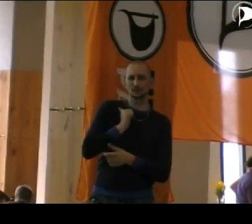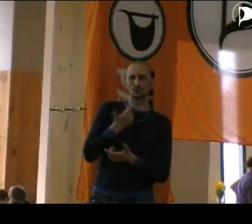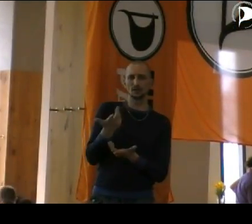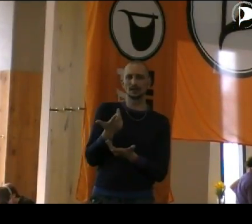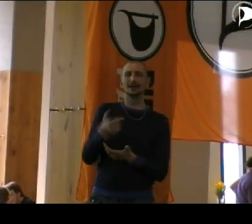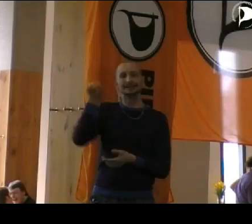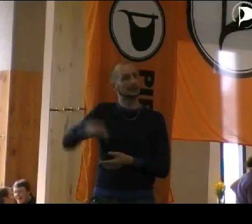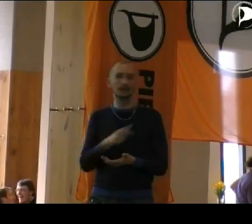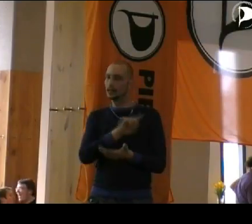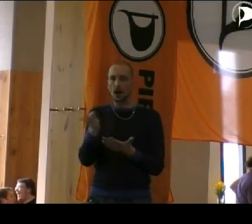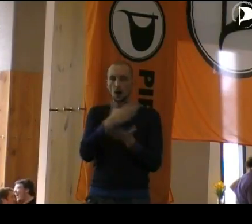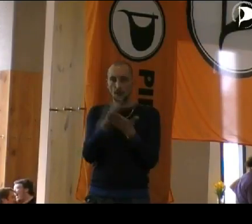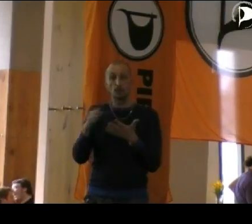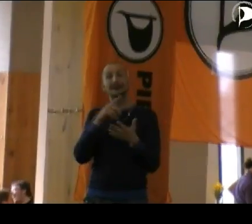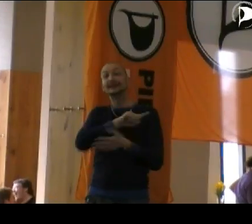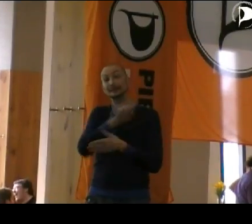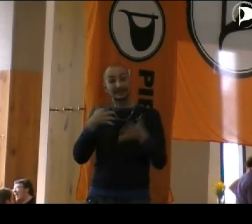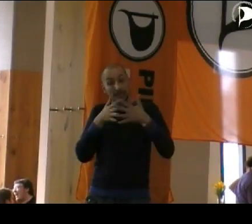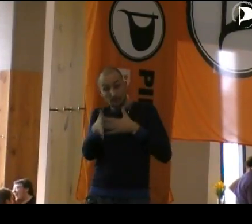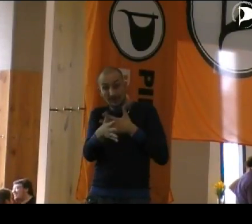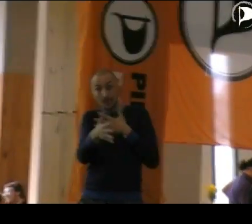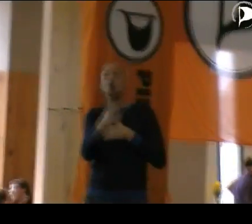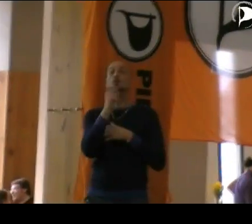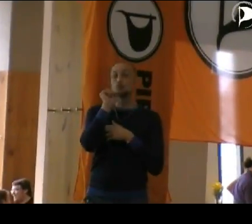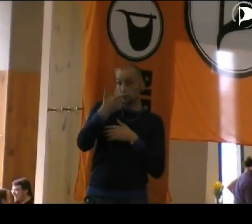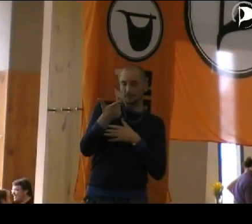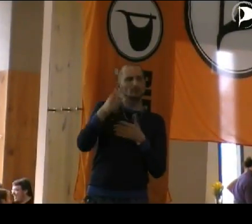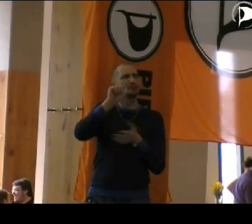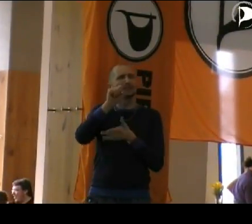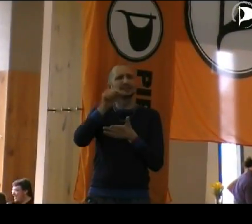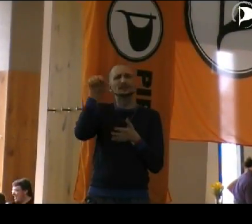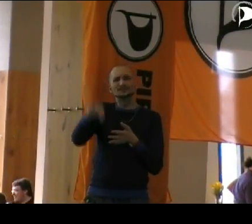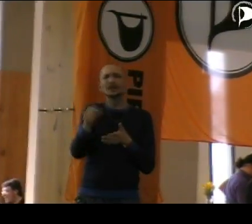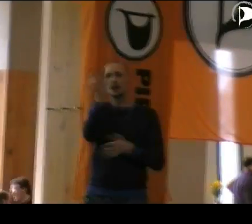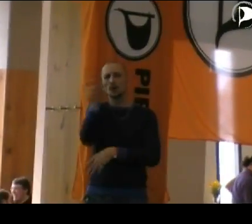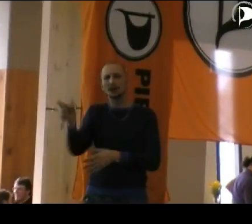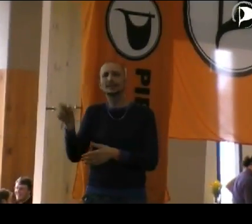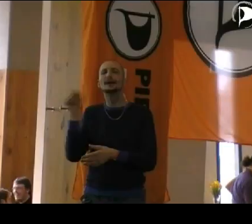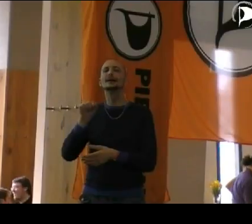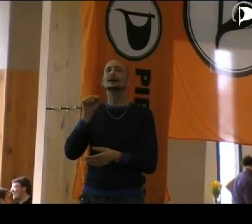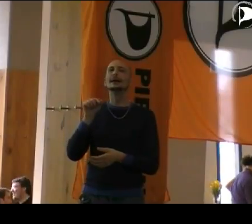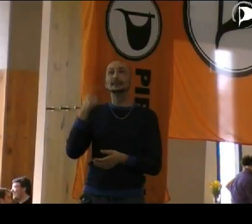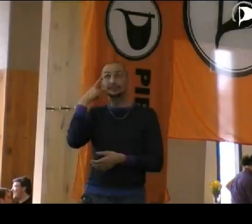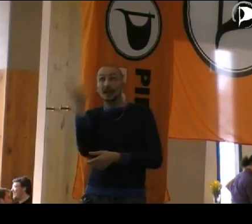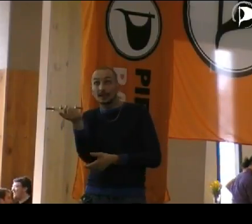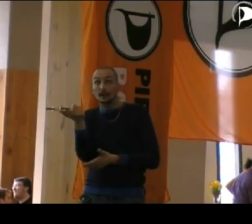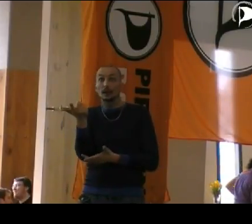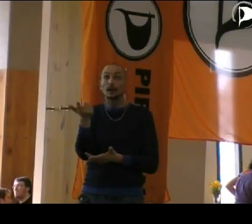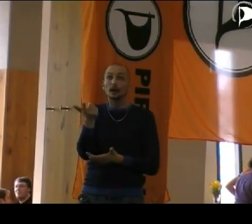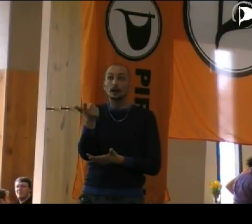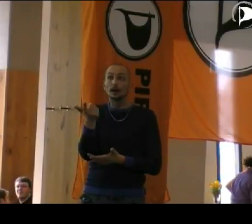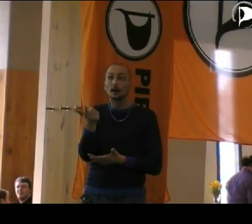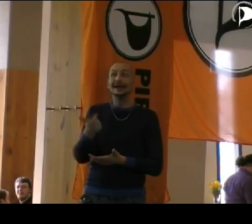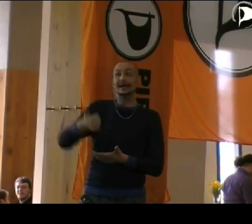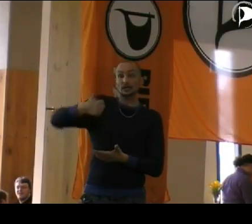nicht transparent zu rufen bedeutet im grunde dass diese leute aus meiner sicht denken schützt